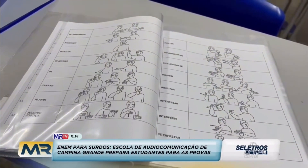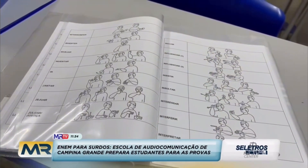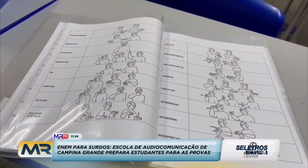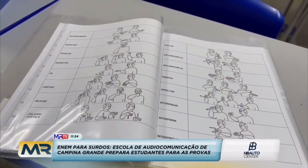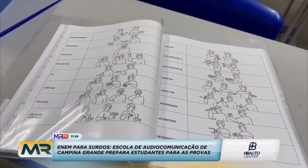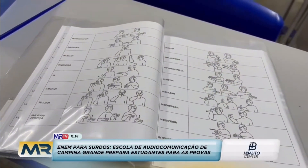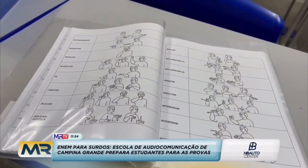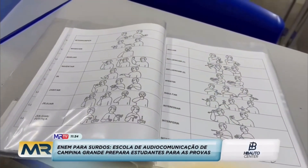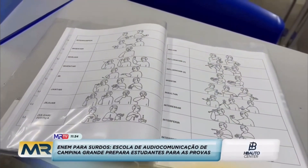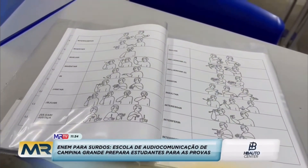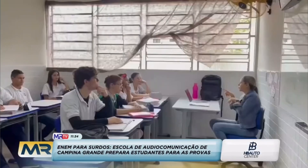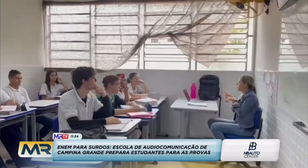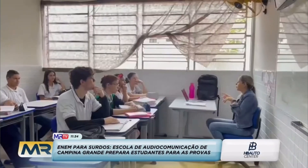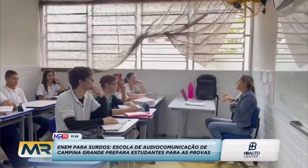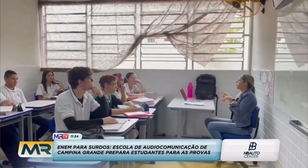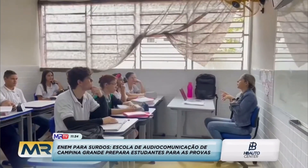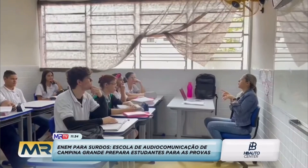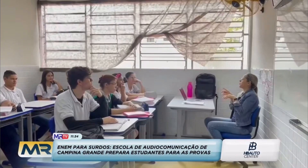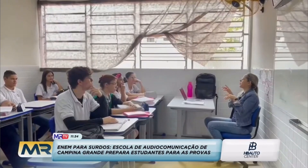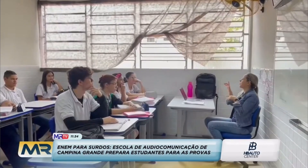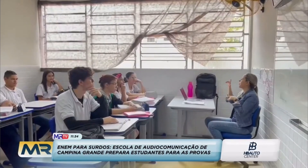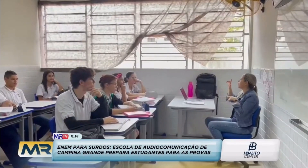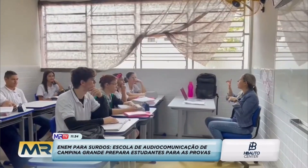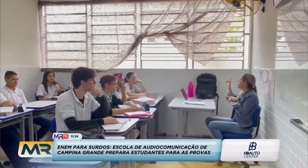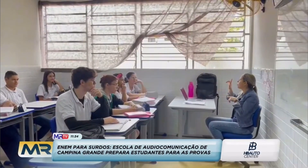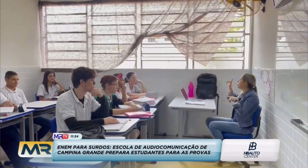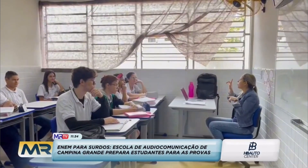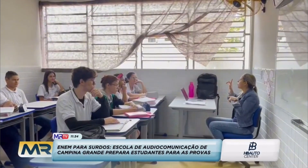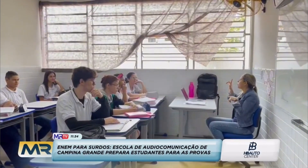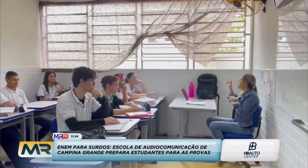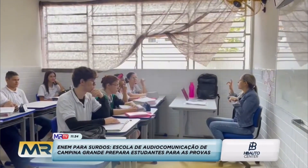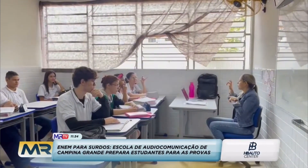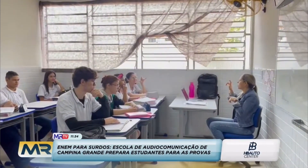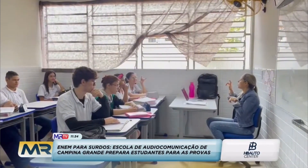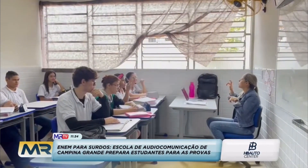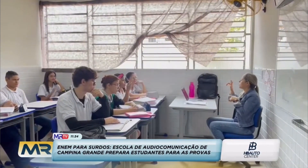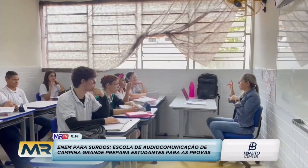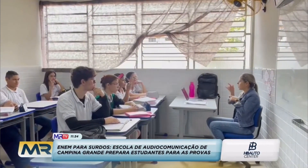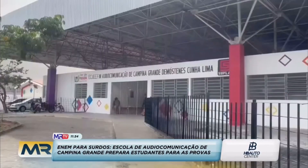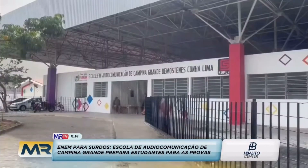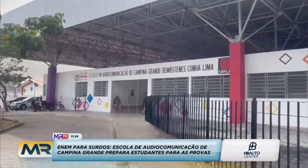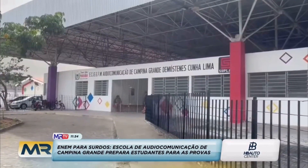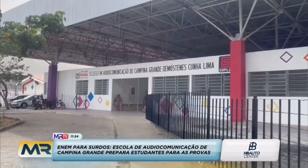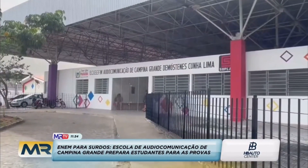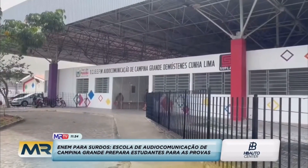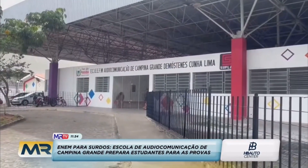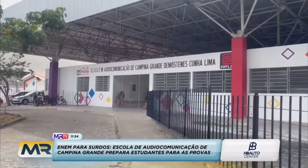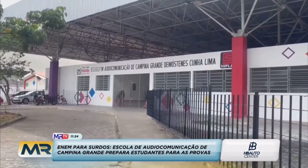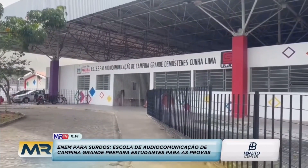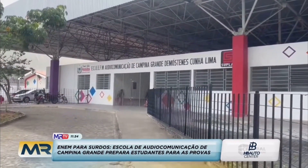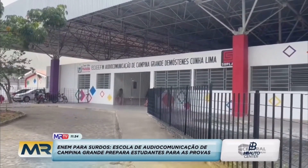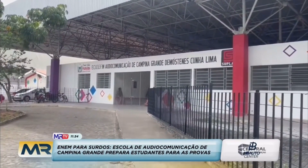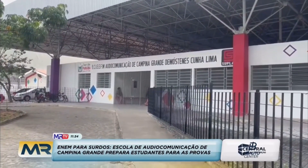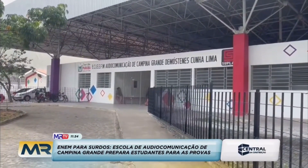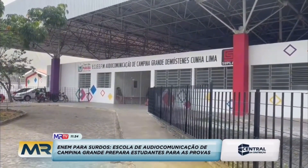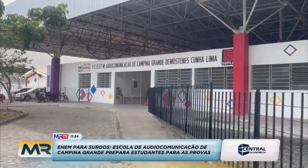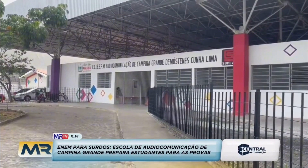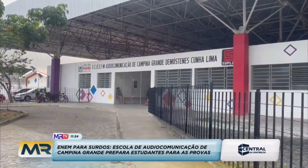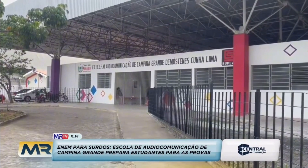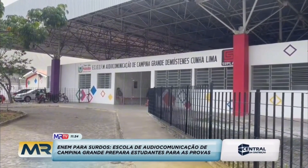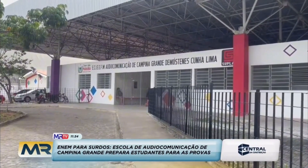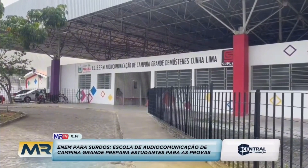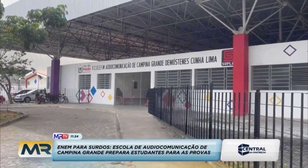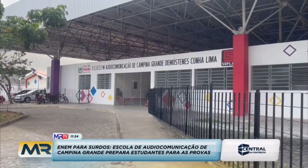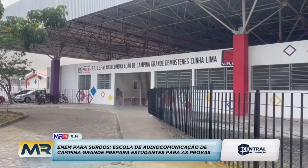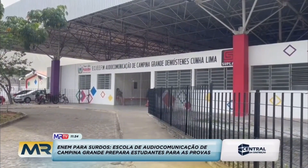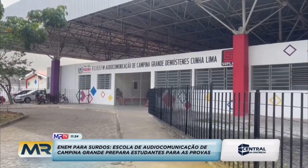e exercícios. Mas você já pensou como um surdo se prepara para o Enem? Na Escola de Audiocomunicação Demóstenes Cunha Lima,